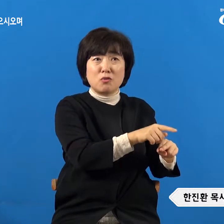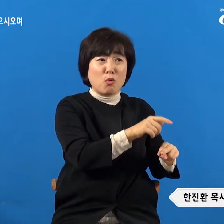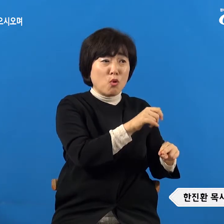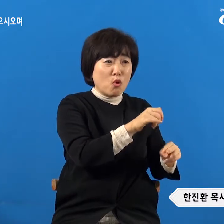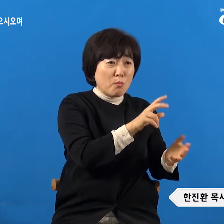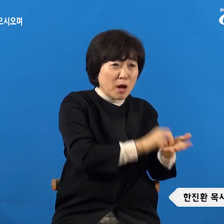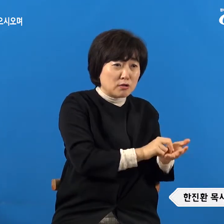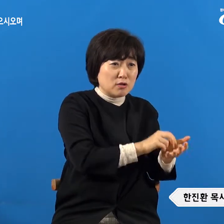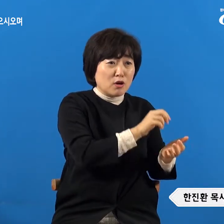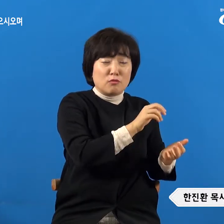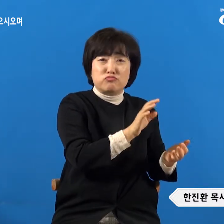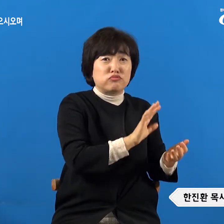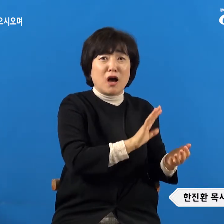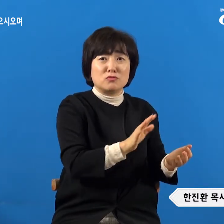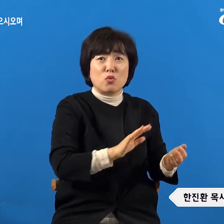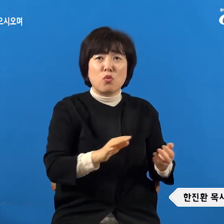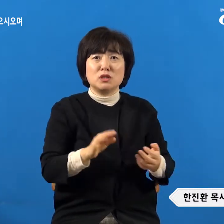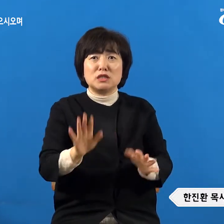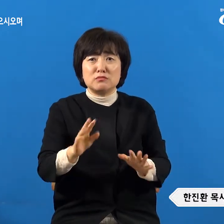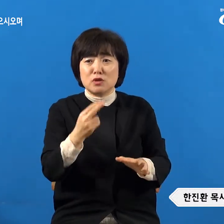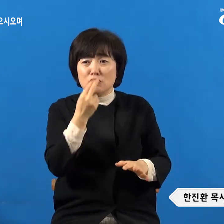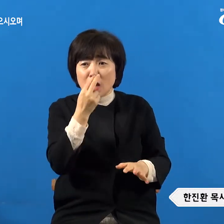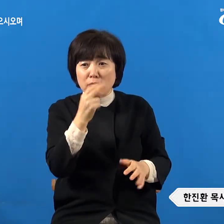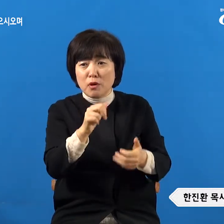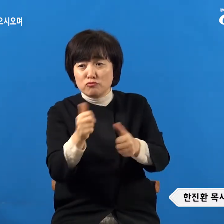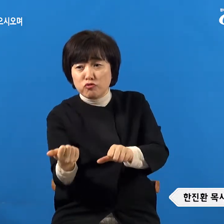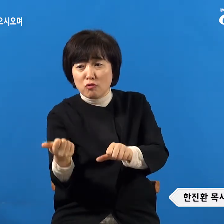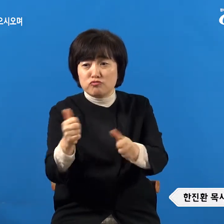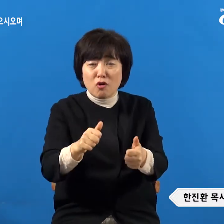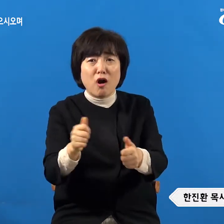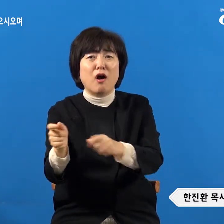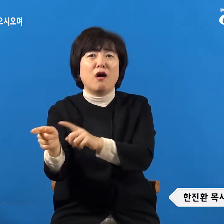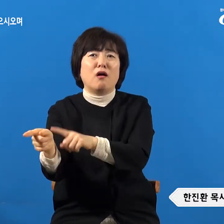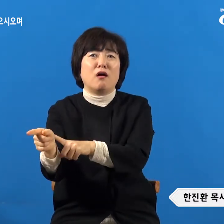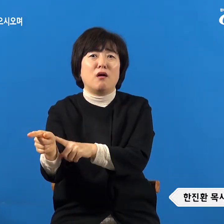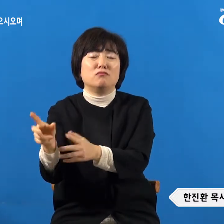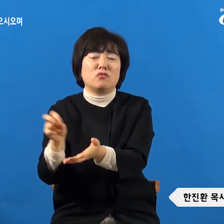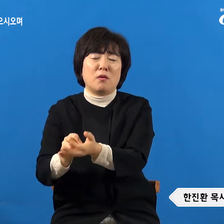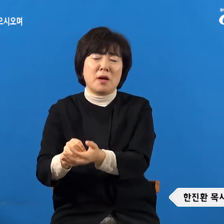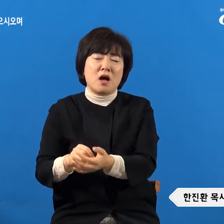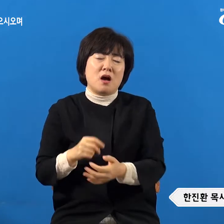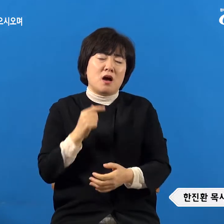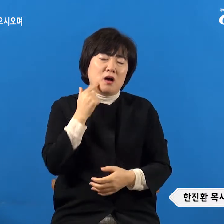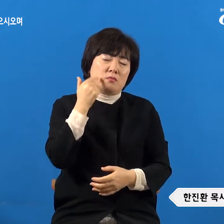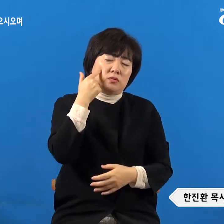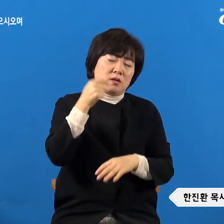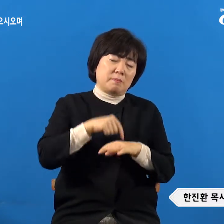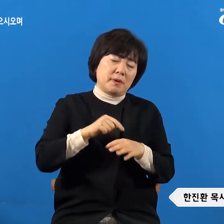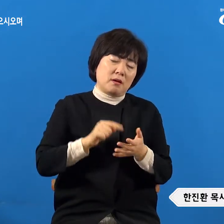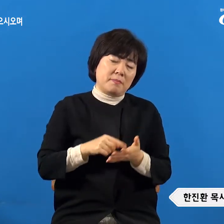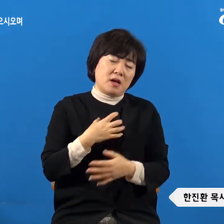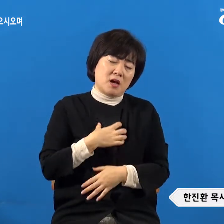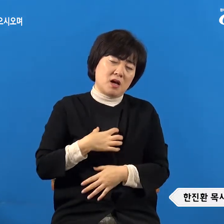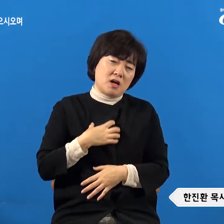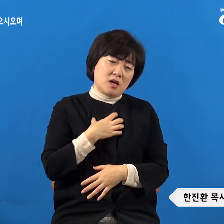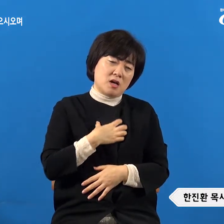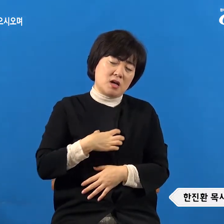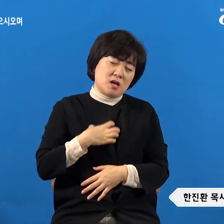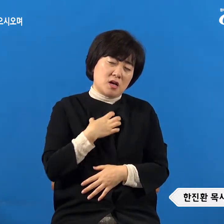생겼습니다. 목사님도 연락을 받고 급하게 그 집으로 신방을 가는데 마음이